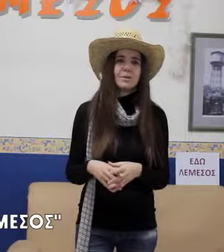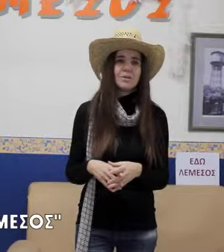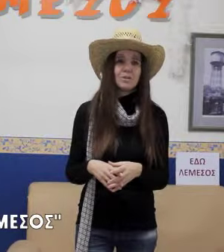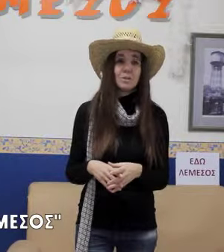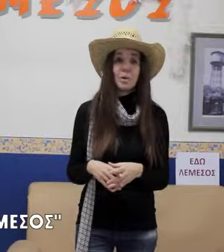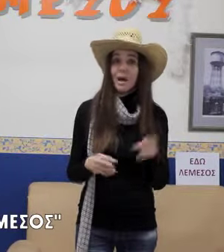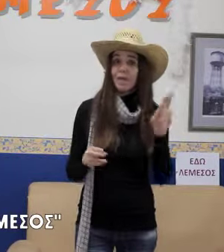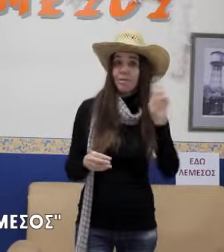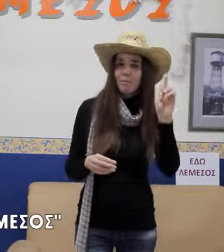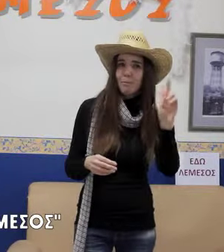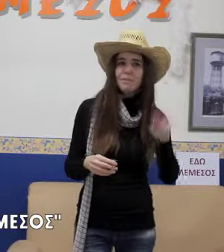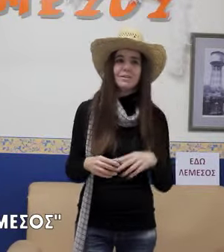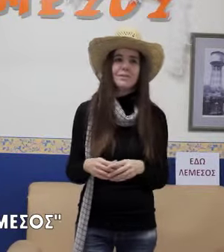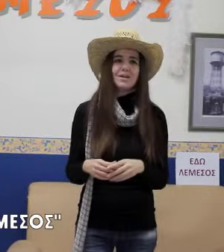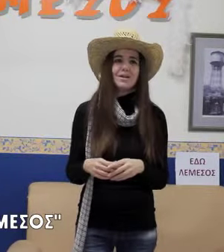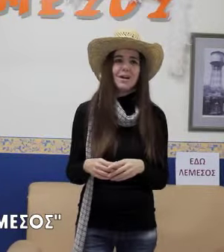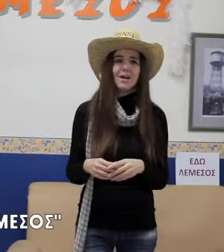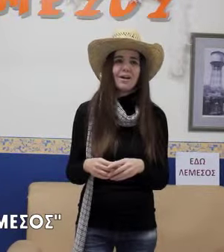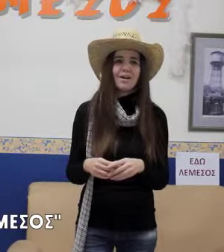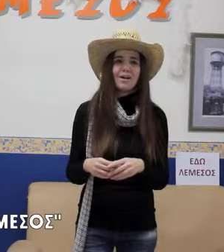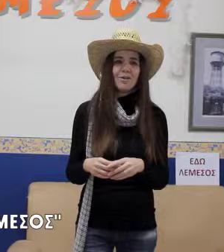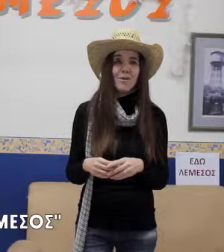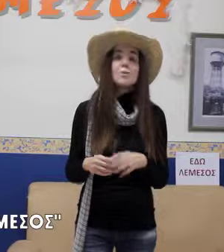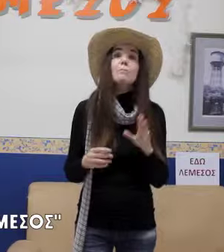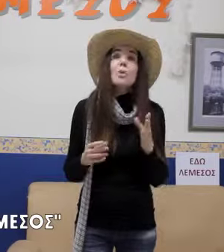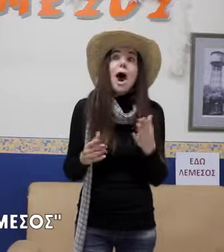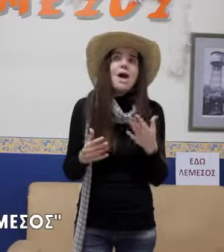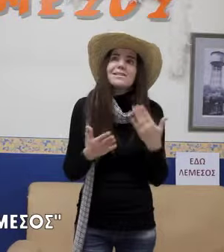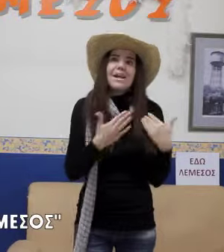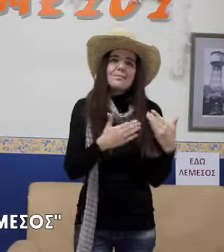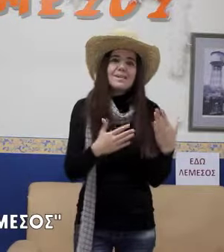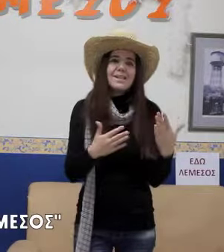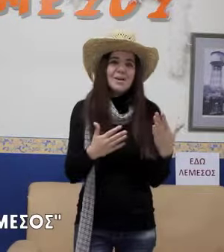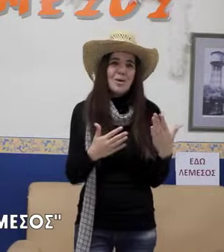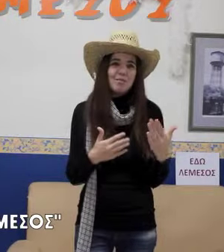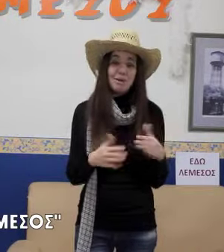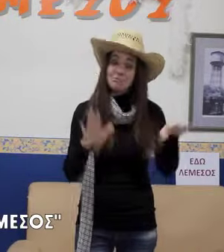ρυθμούς του πιο ανατρεπτικού καρναβαλίστικου προγράμματος.